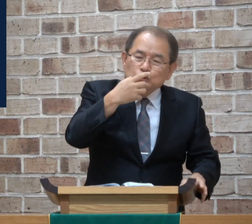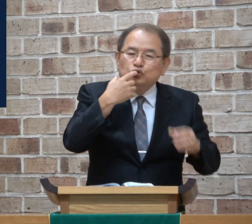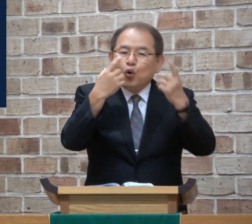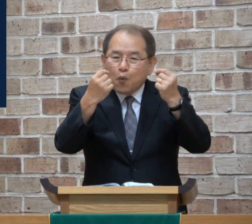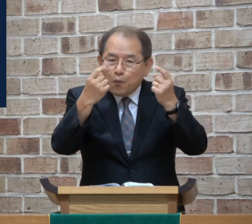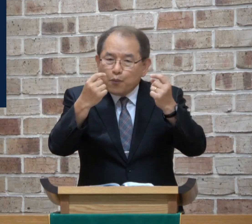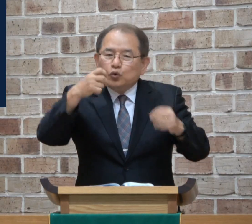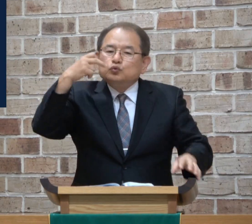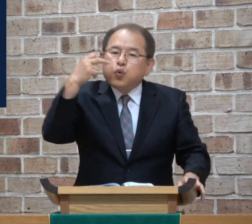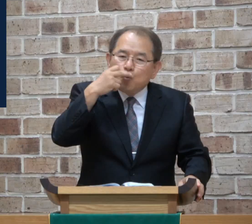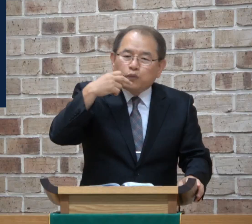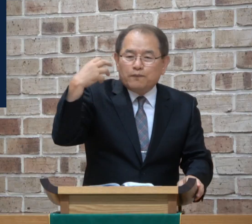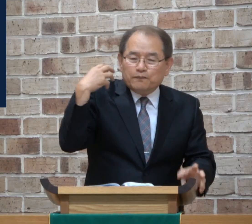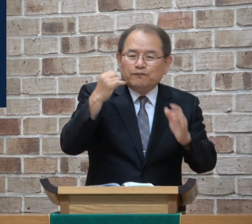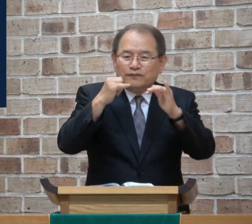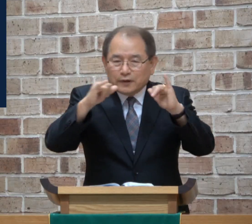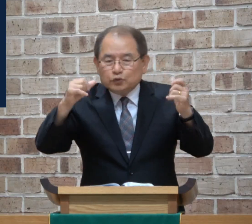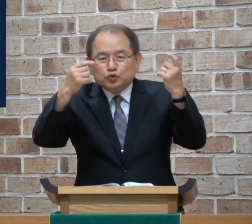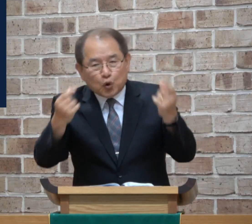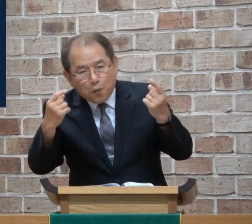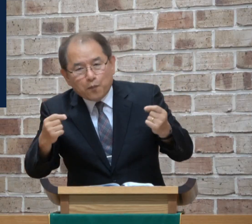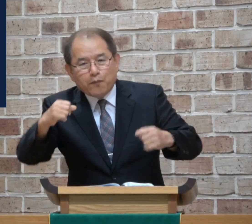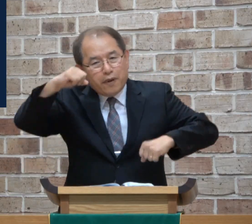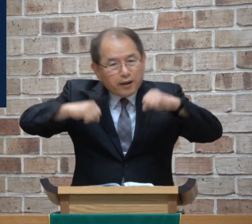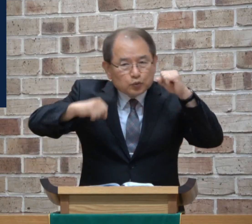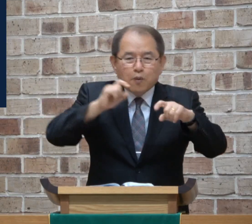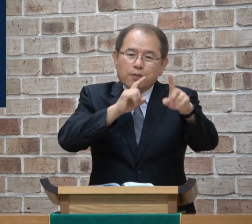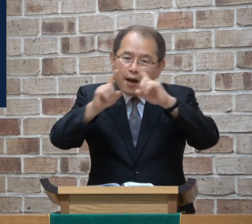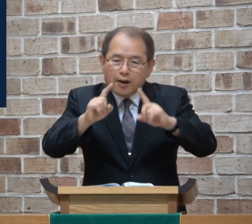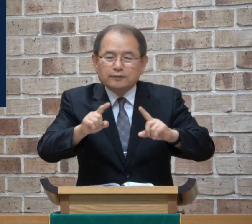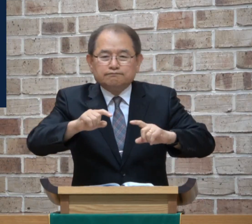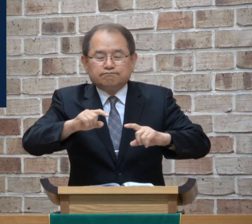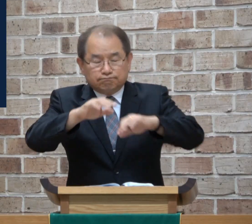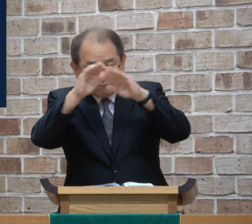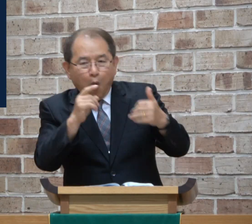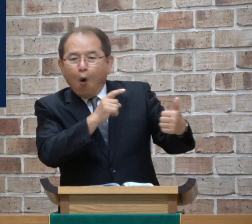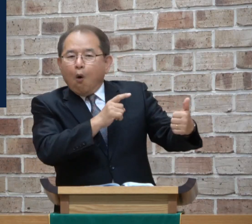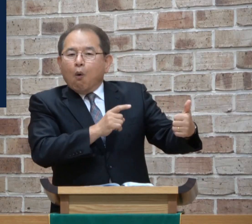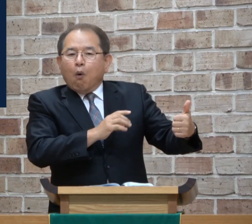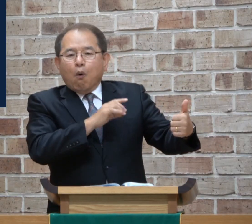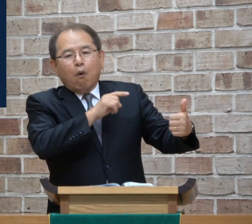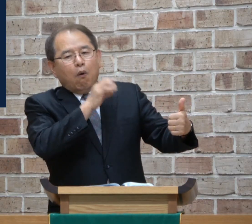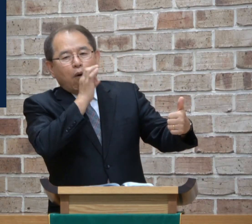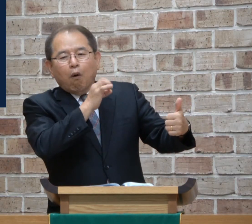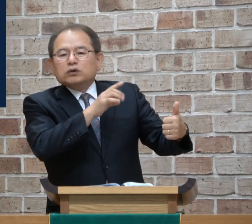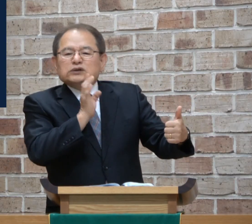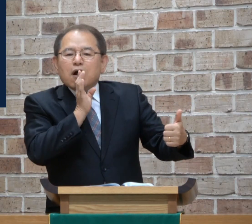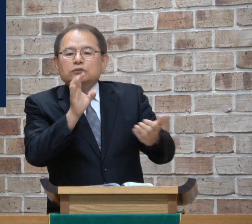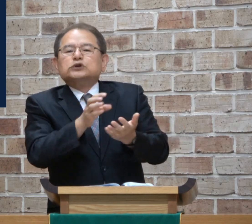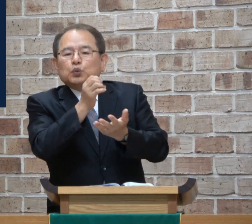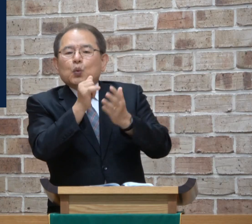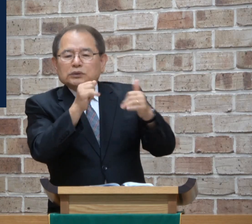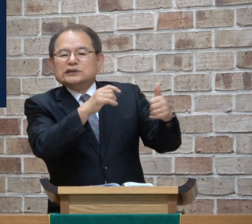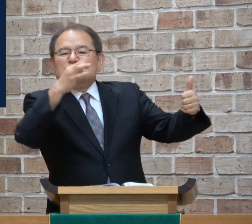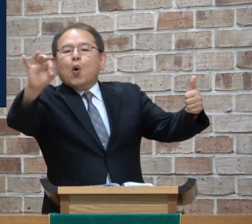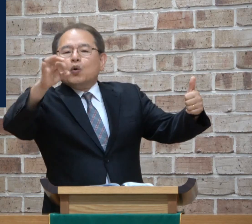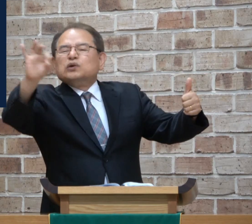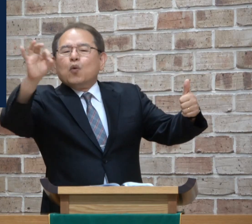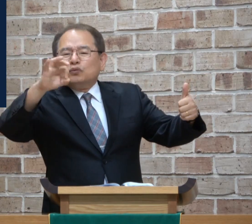정말 빛과 소금처럼 맡은 바 역할을 잘 감당하는 사람입니다. 행실에 있어서나 말에 있어서 다른 사람이 볼 때 본이 되는